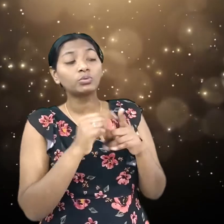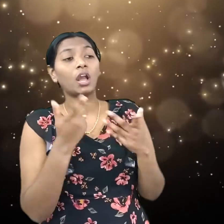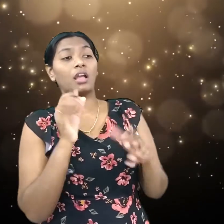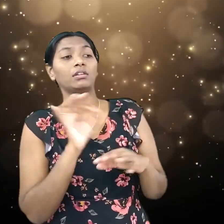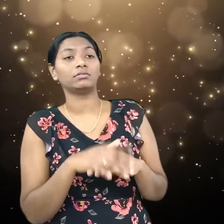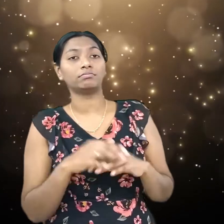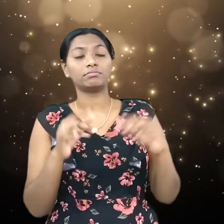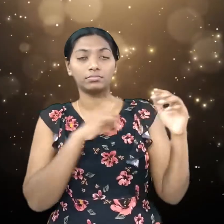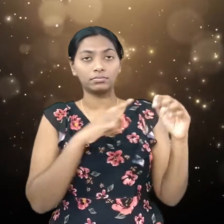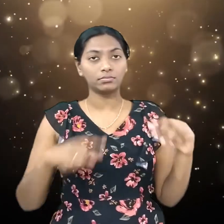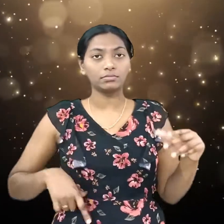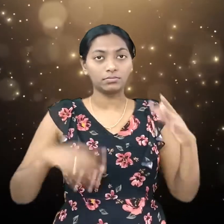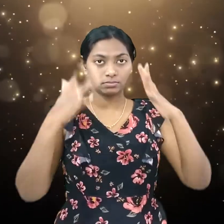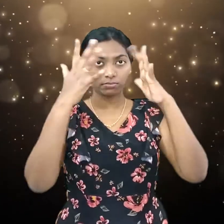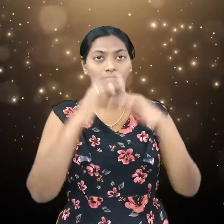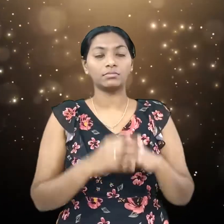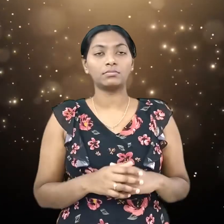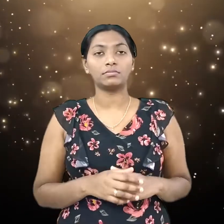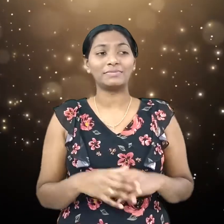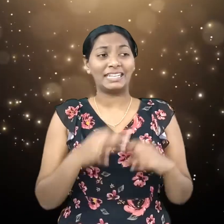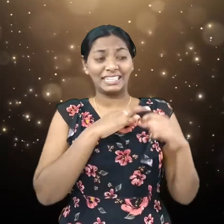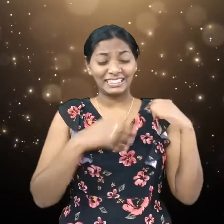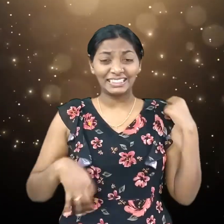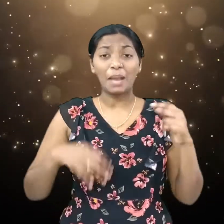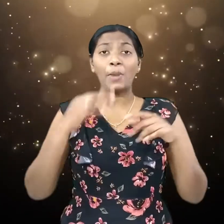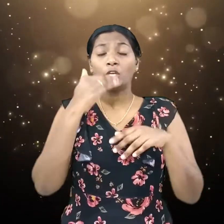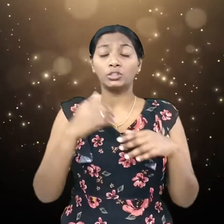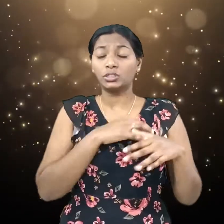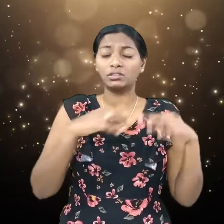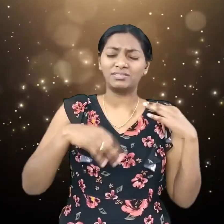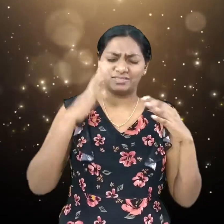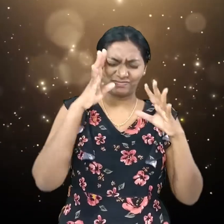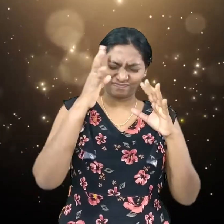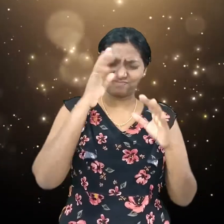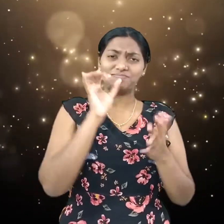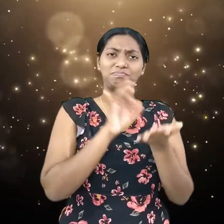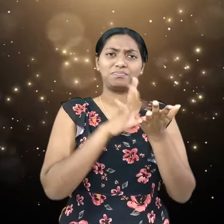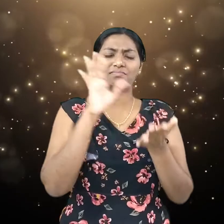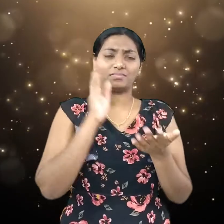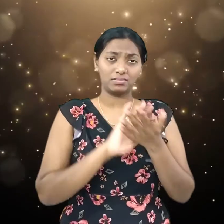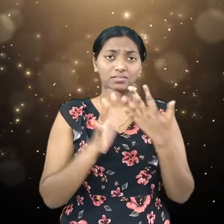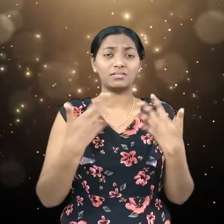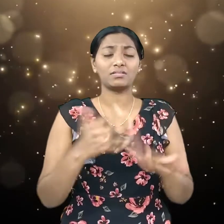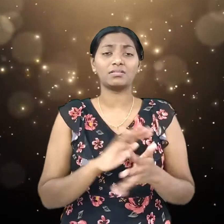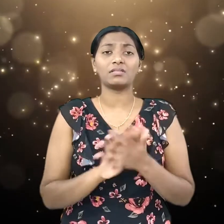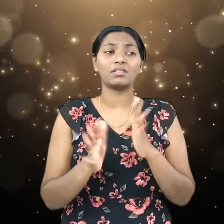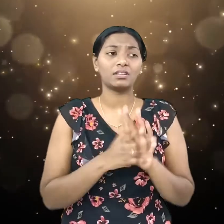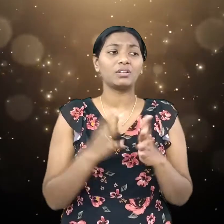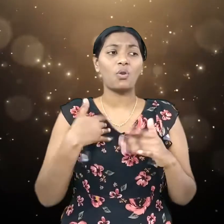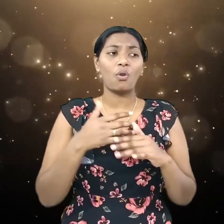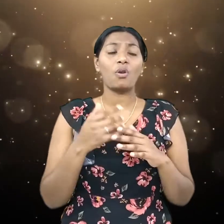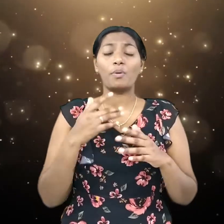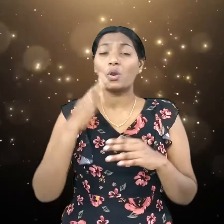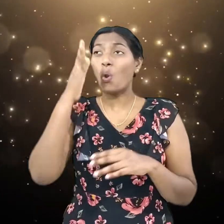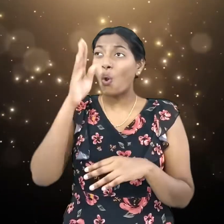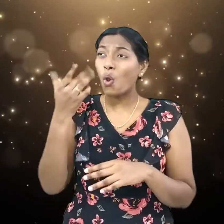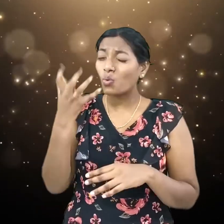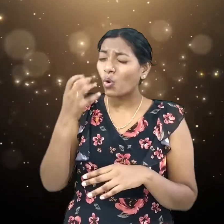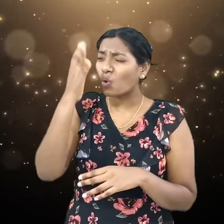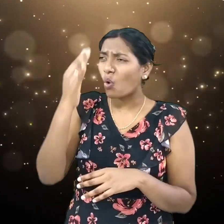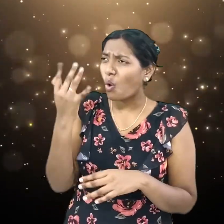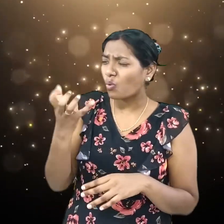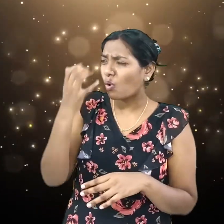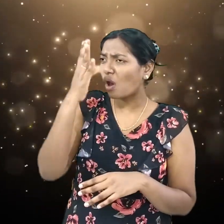दीजिए। धर्म की मानसिकता से आप हमेशा परमेश्वर से कुछ निकालना चाहोगे। मैंने परमेश्वर से आज तक कुछ नहीं मांगा। आप मेरे गाने भी सुनोगे तो आपको पता लग